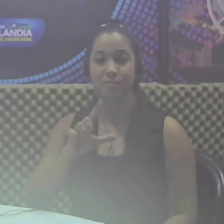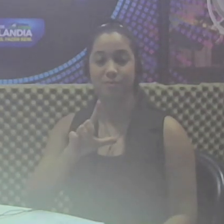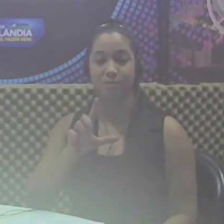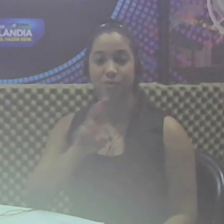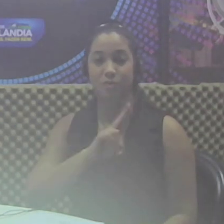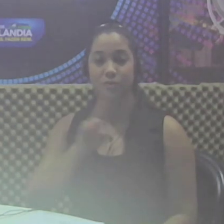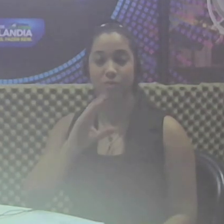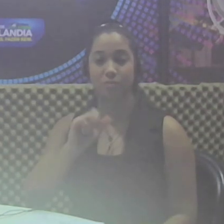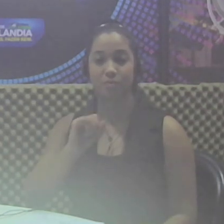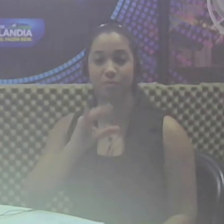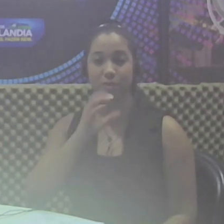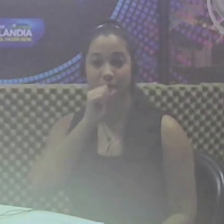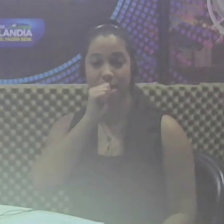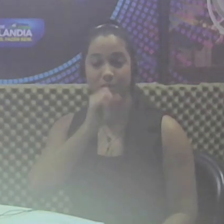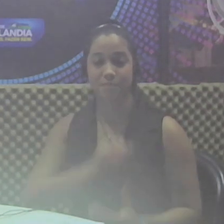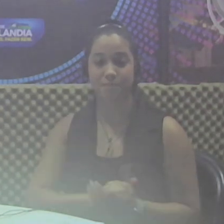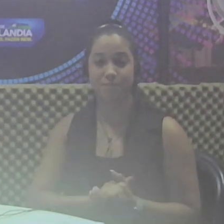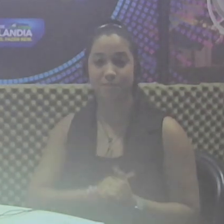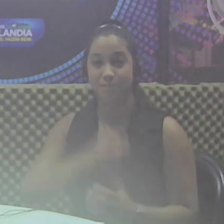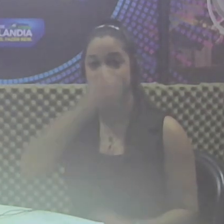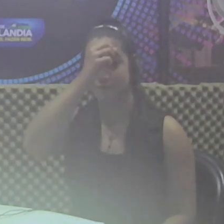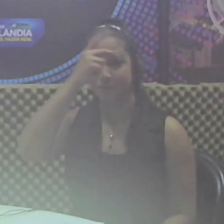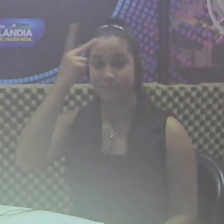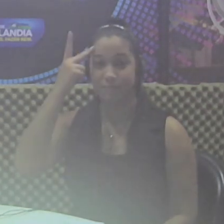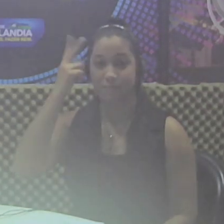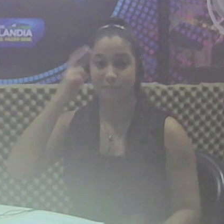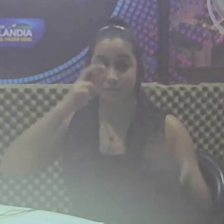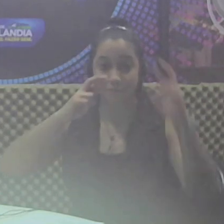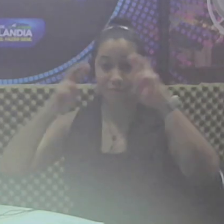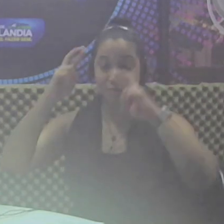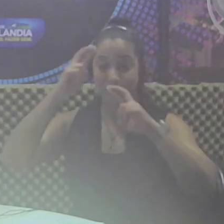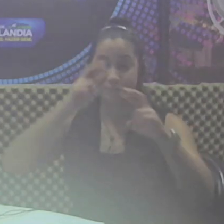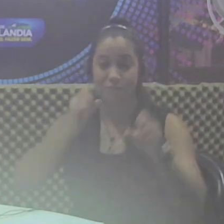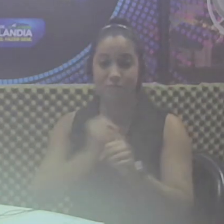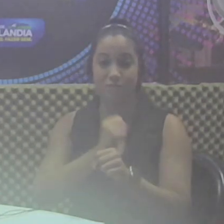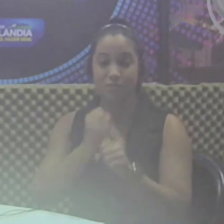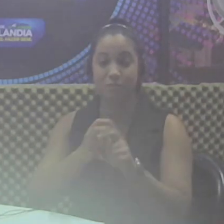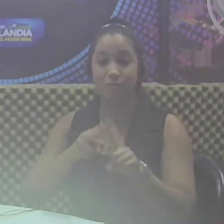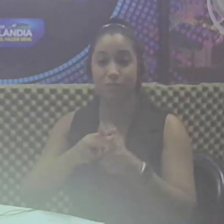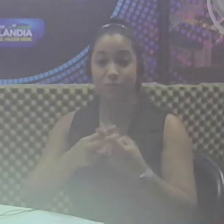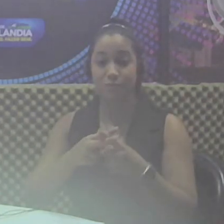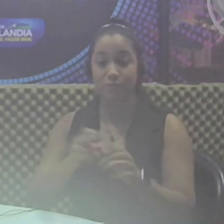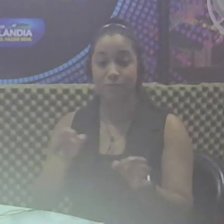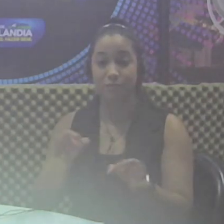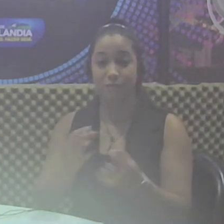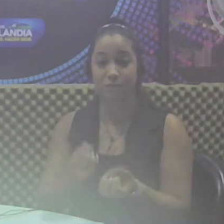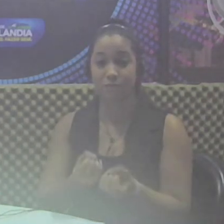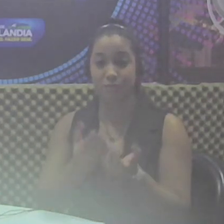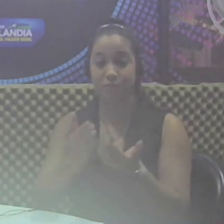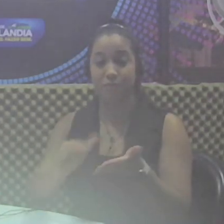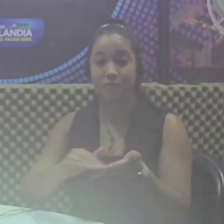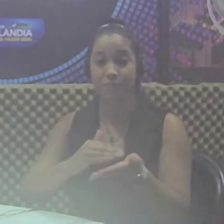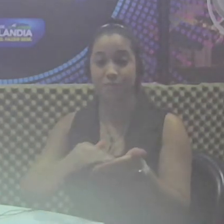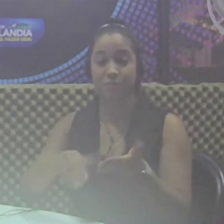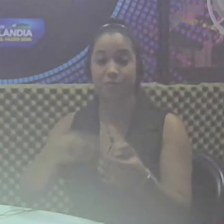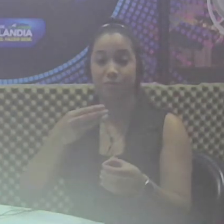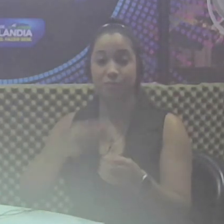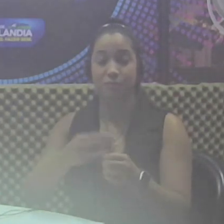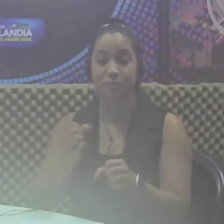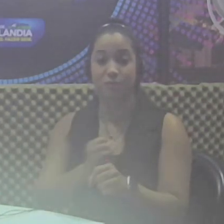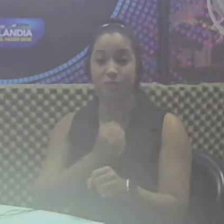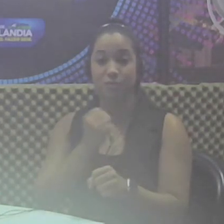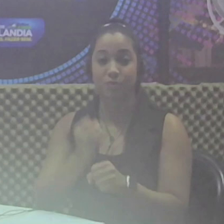Caique Laranjeiras. O prefeito vistoriou o resultado da reforma que acaba de ser entregue pela Secretaria Municipal de